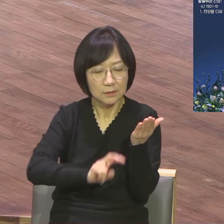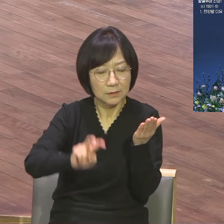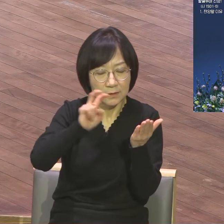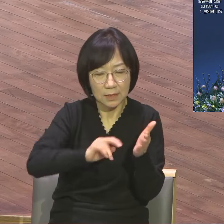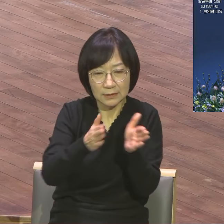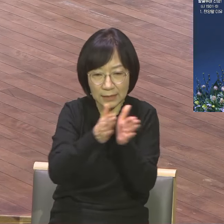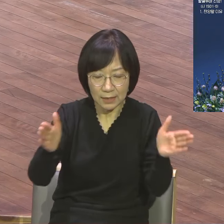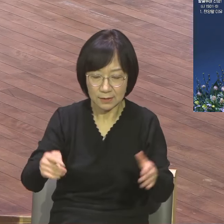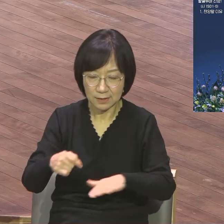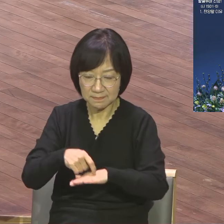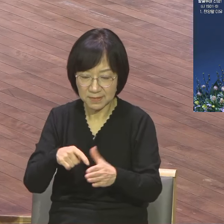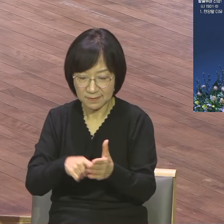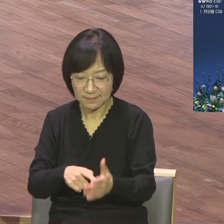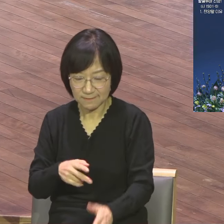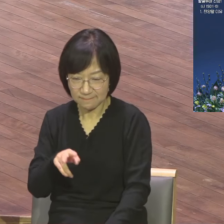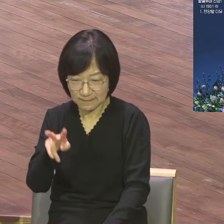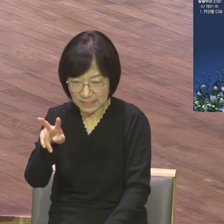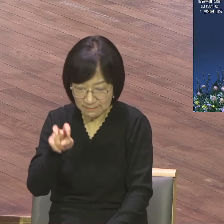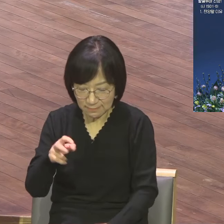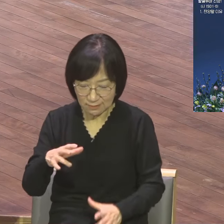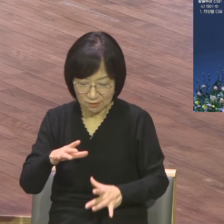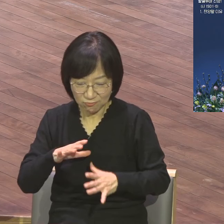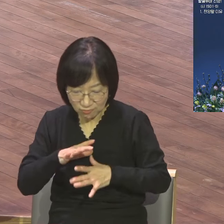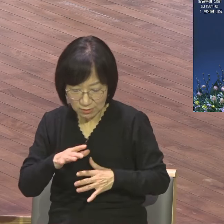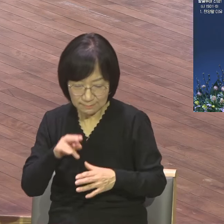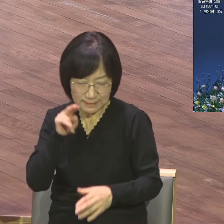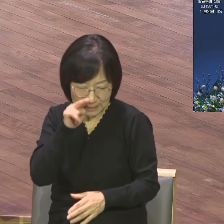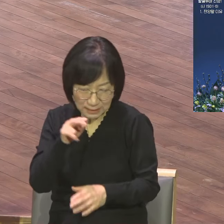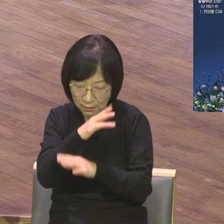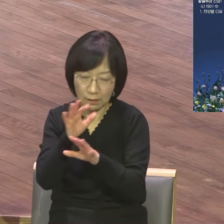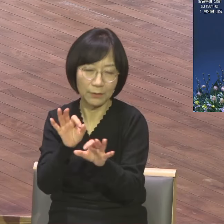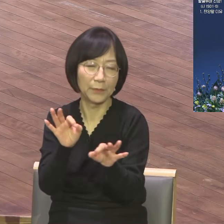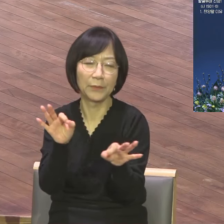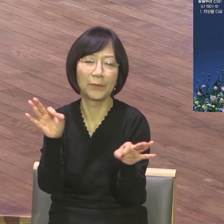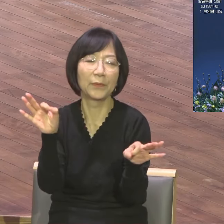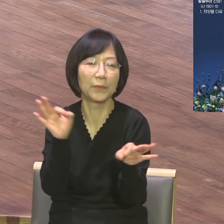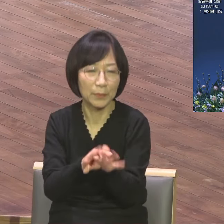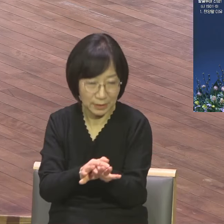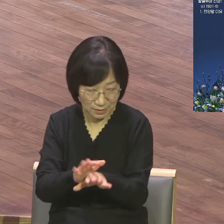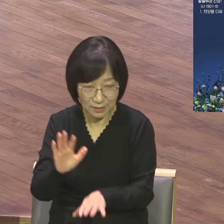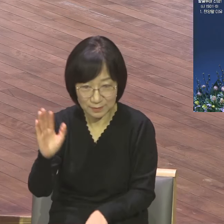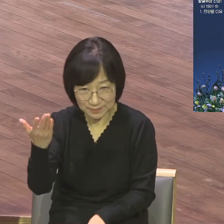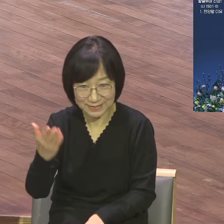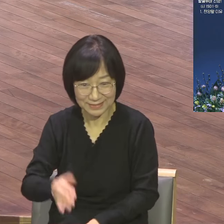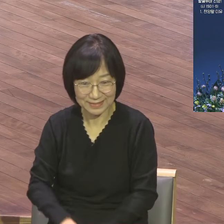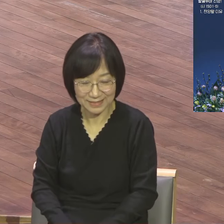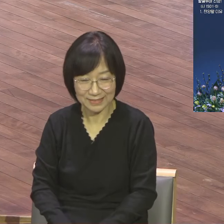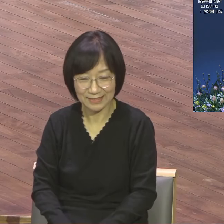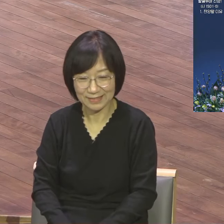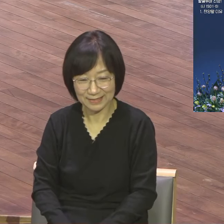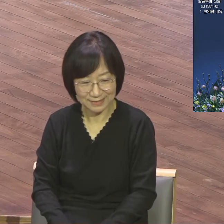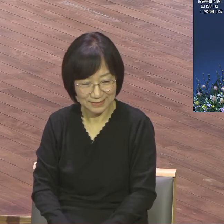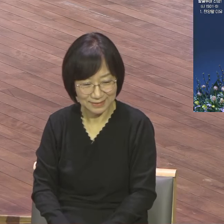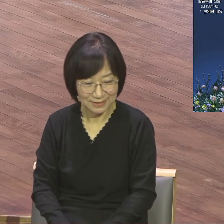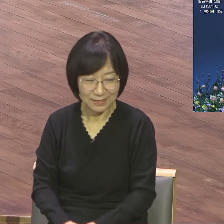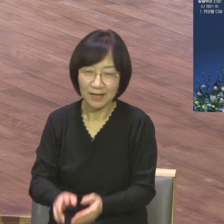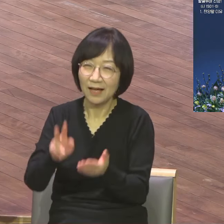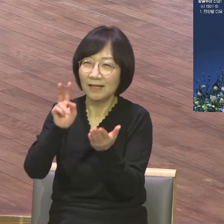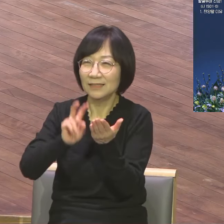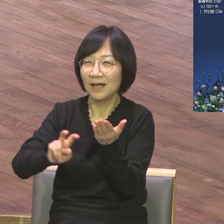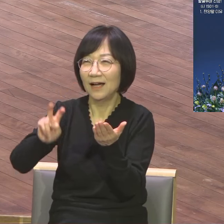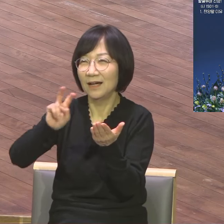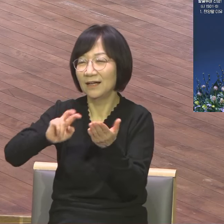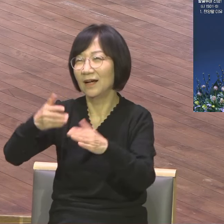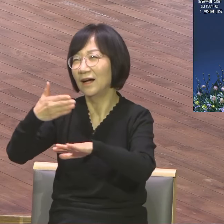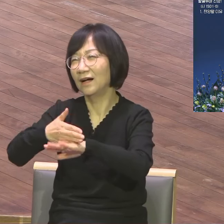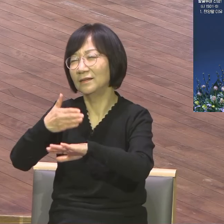두려움과 미움과 시기와 질투가 싹 물러갑니다. 어? 찬양을 제대로 하니까 감격으로